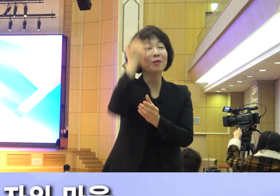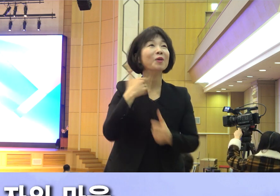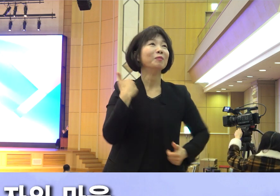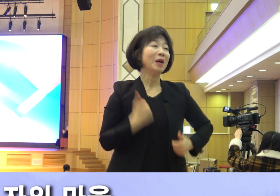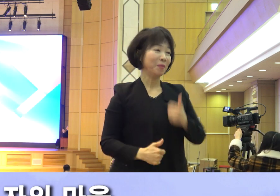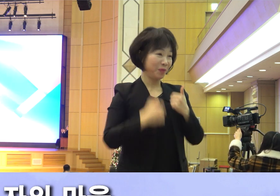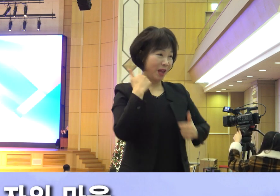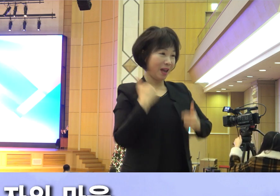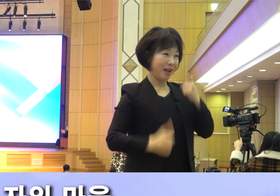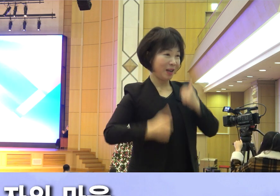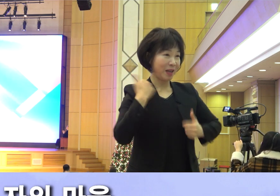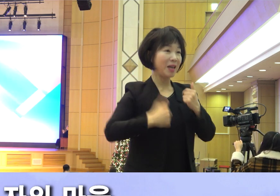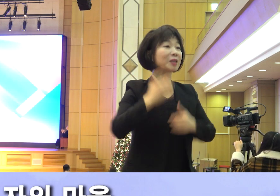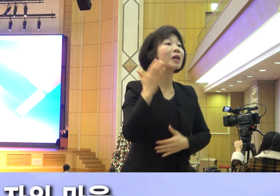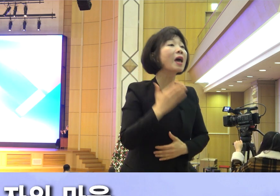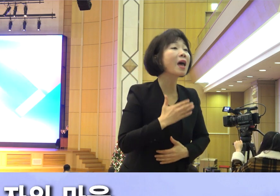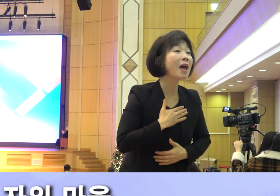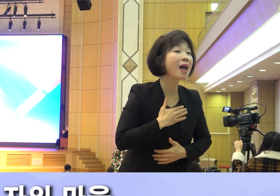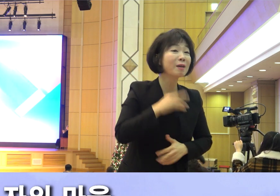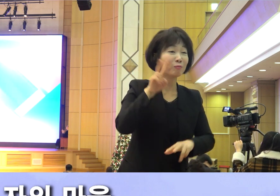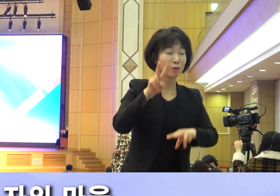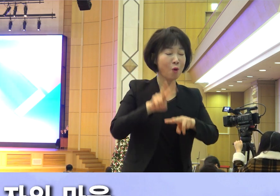샘솟는 기쁨 내게